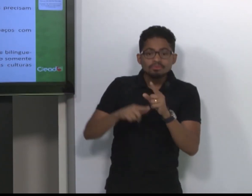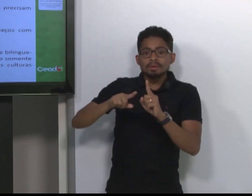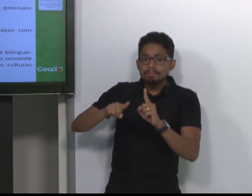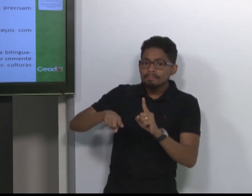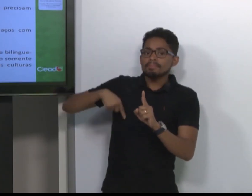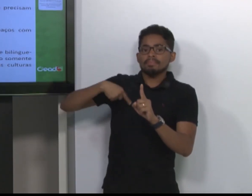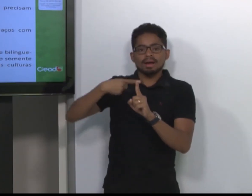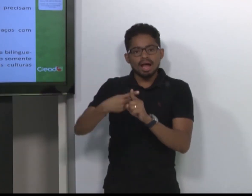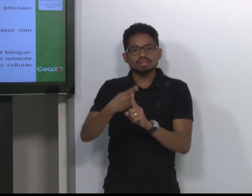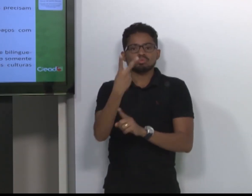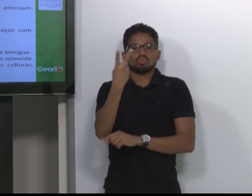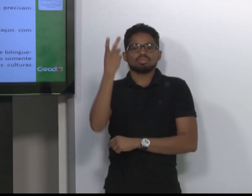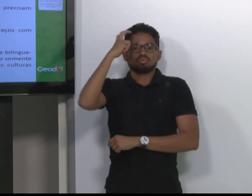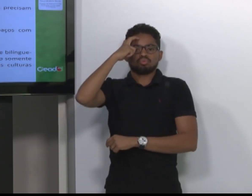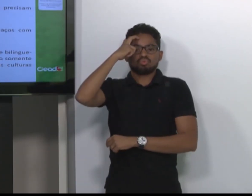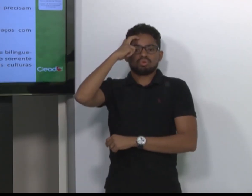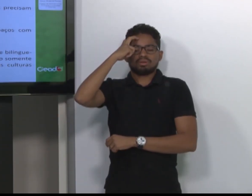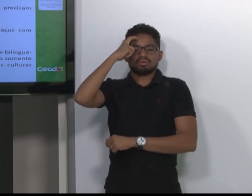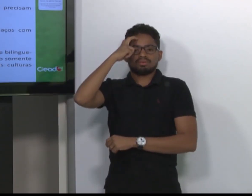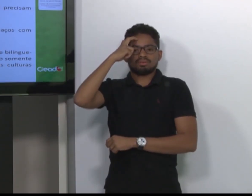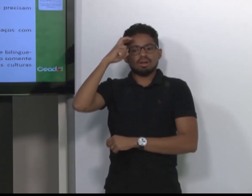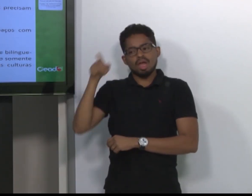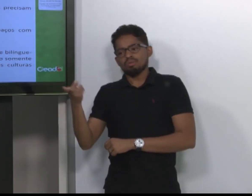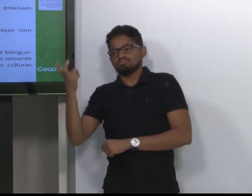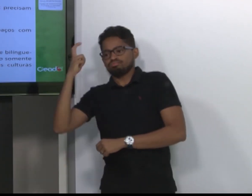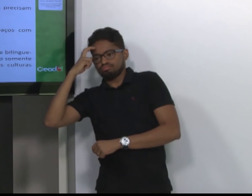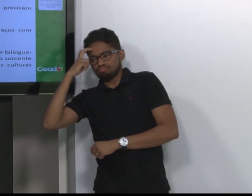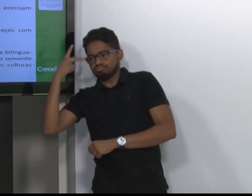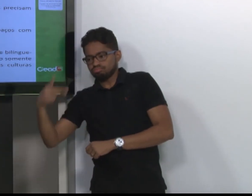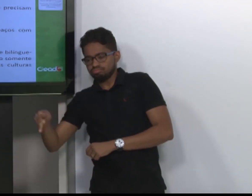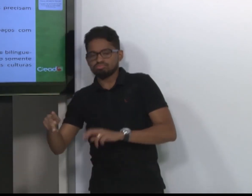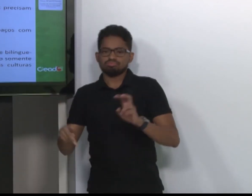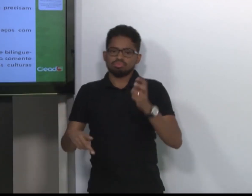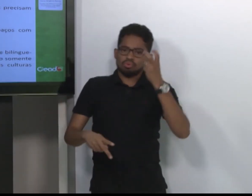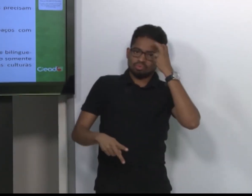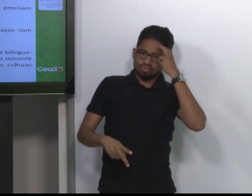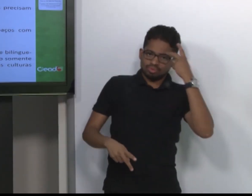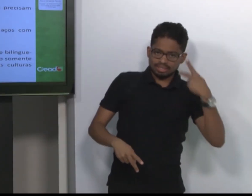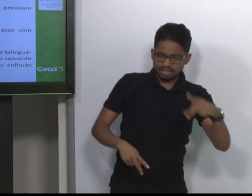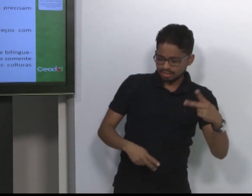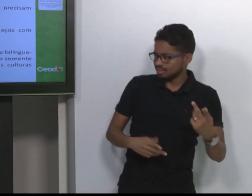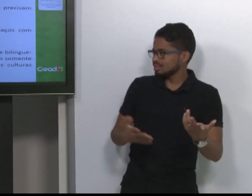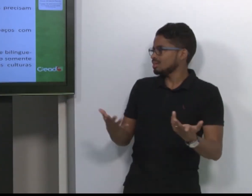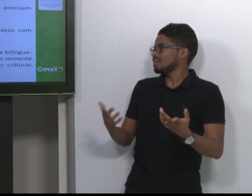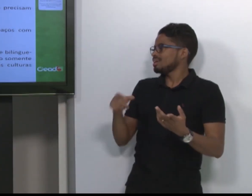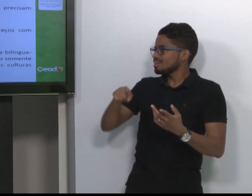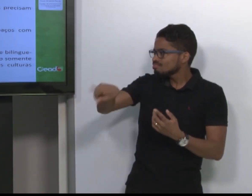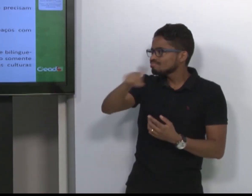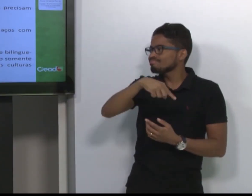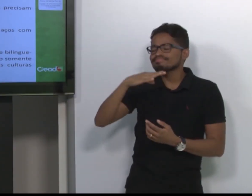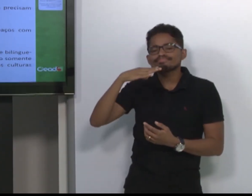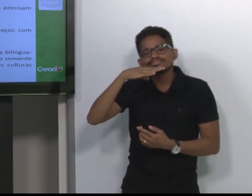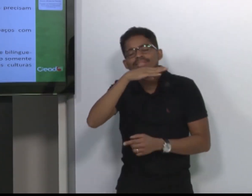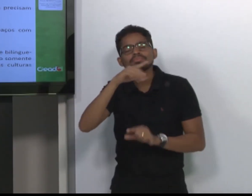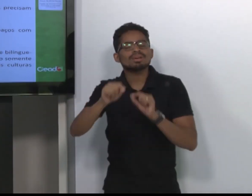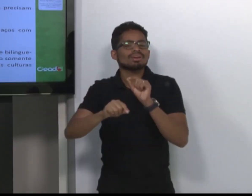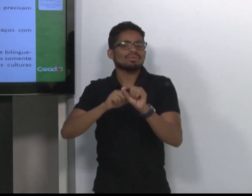é o modelo bilíngue bicultural, que leva em conta as culturas